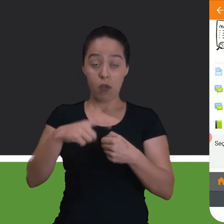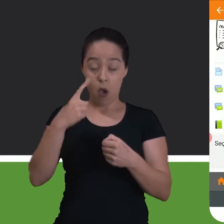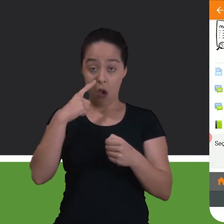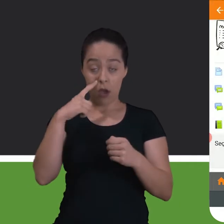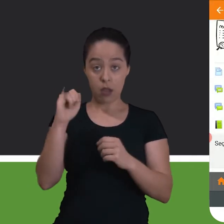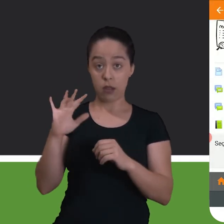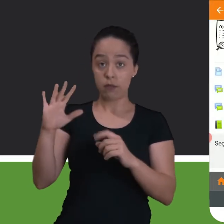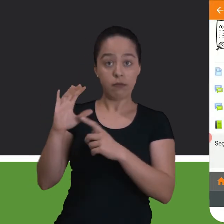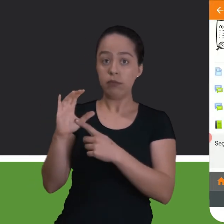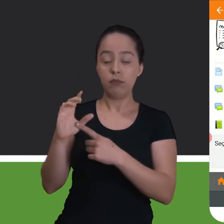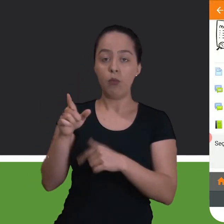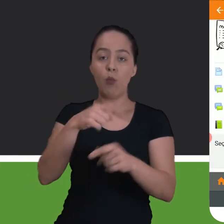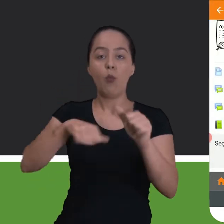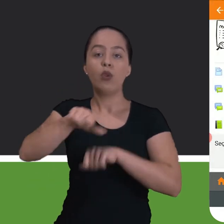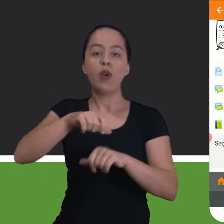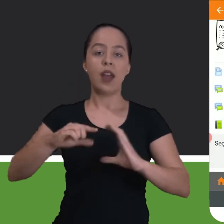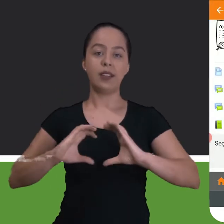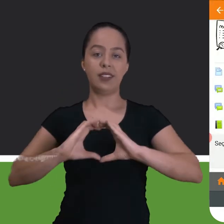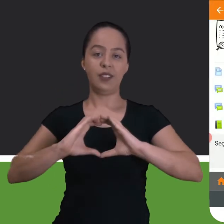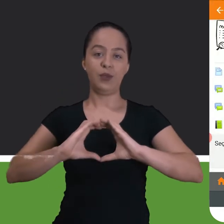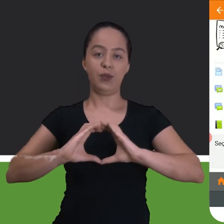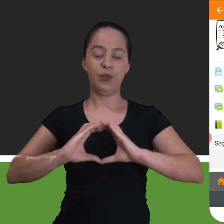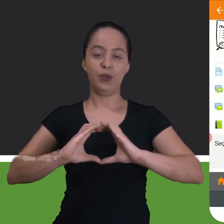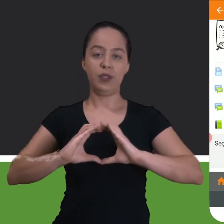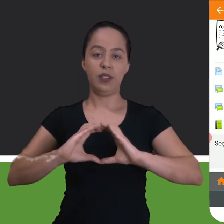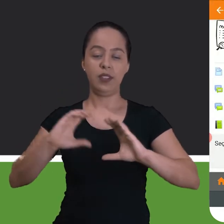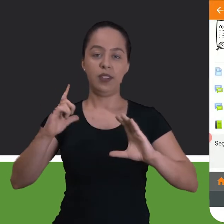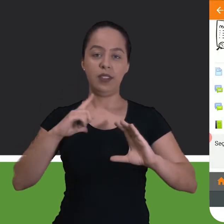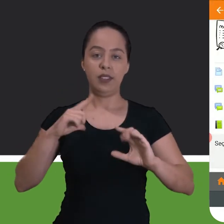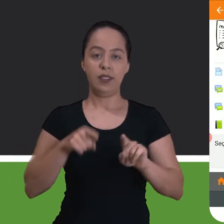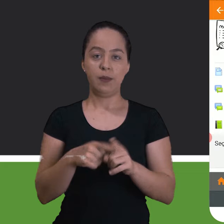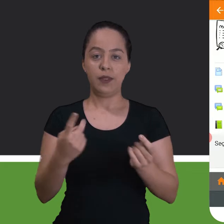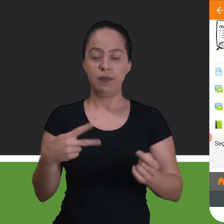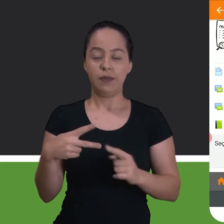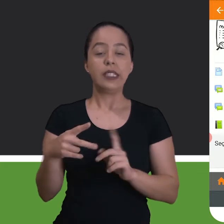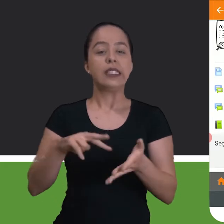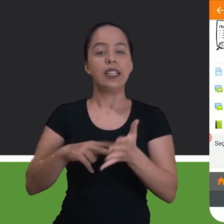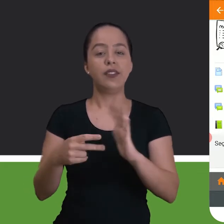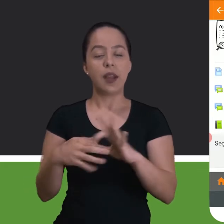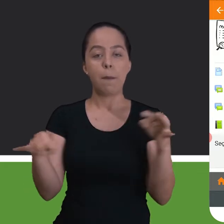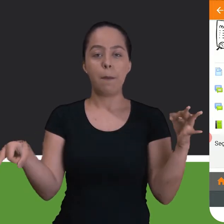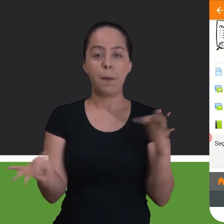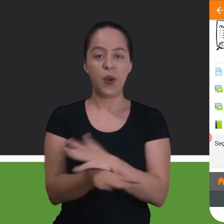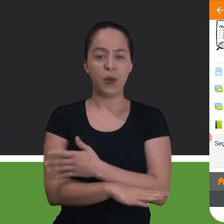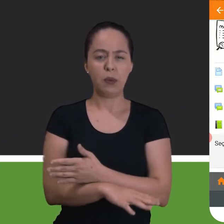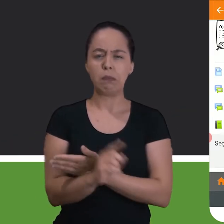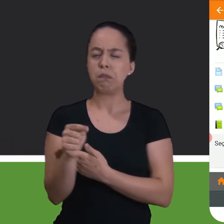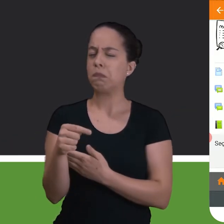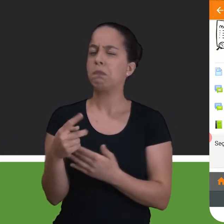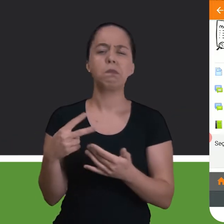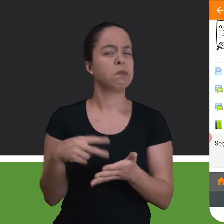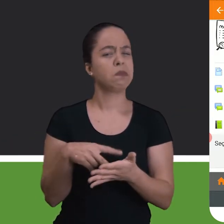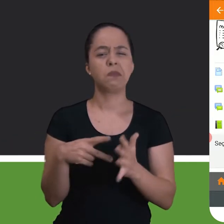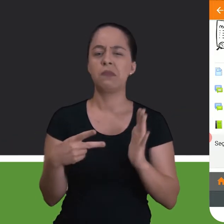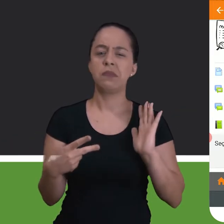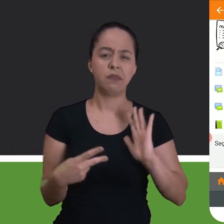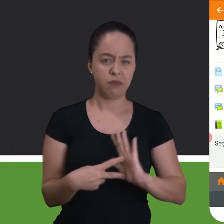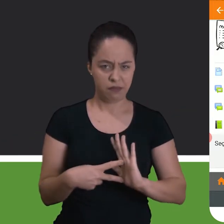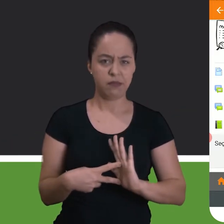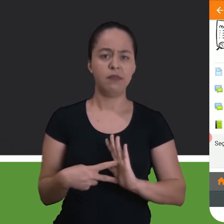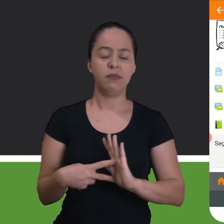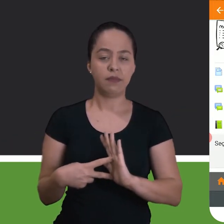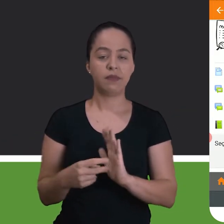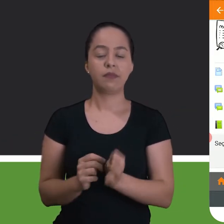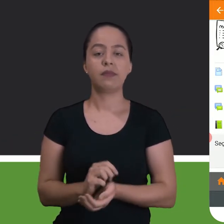quando eu volto olha o ícone já tá um um círculo e uma festinha nessa é o ícone do atualizar que